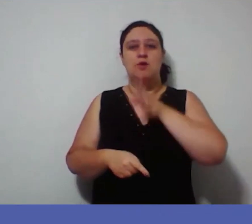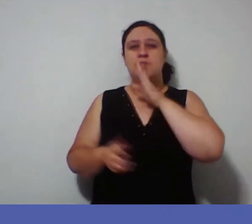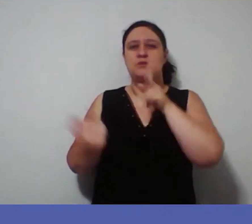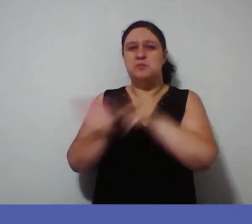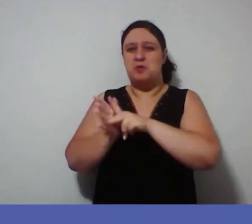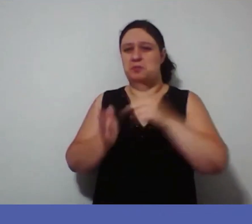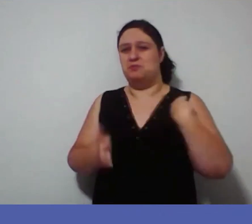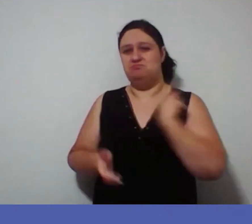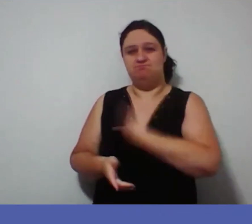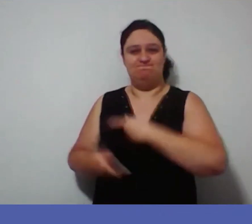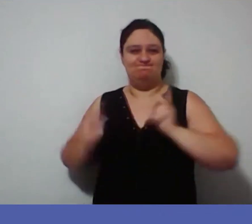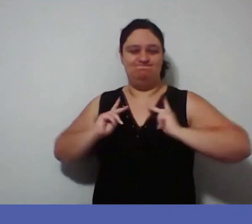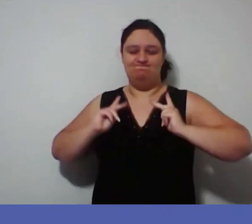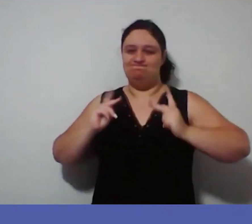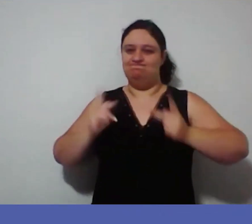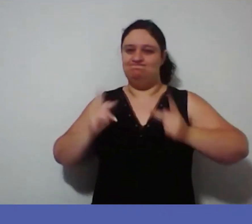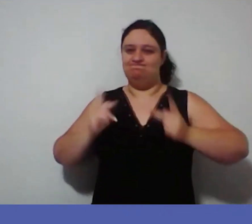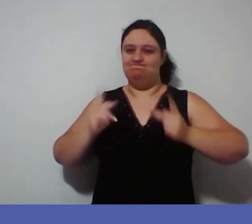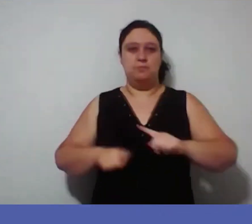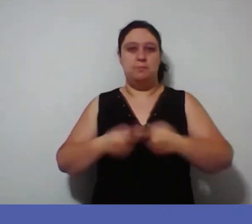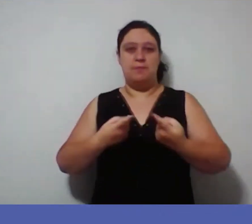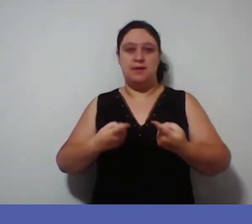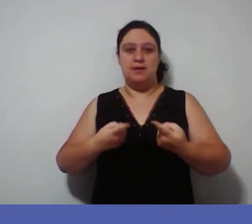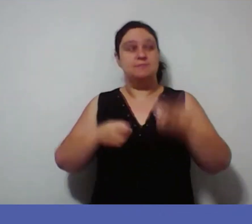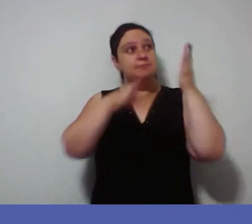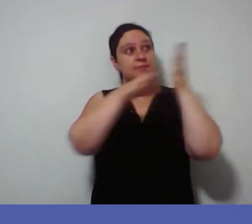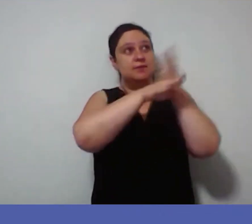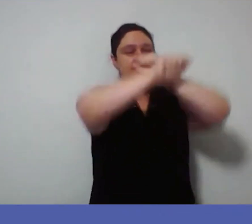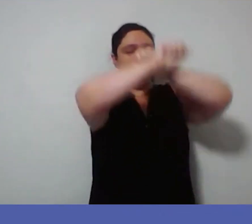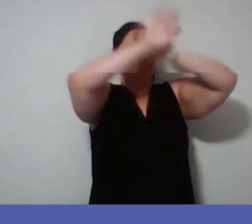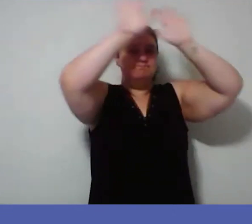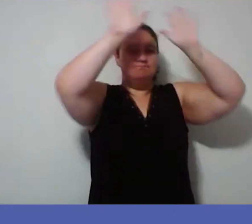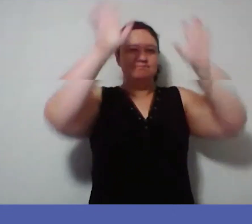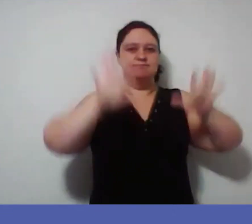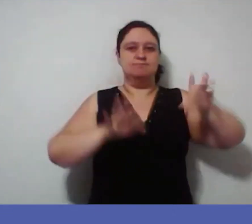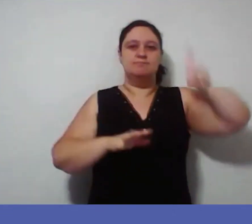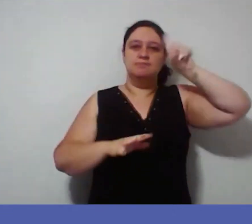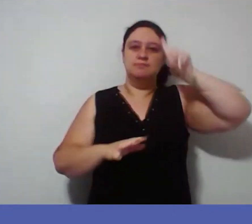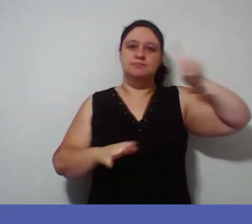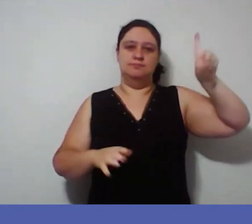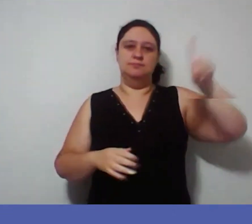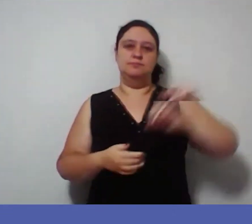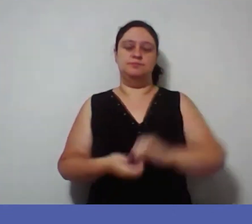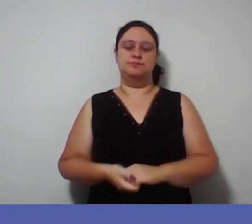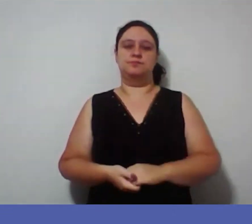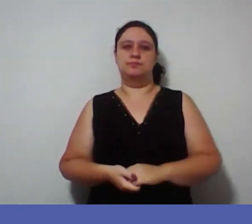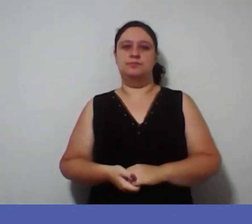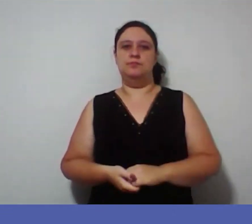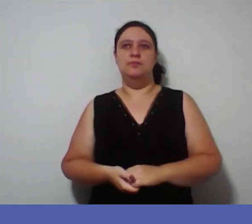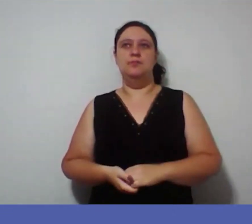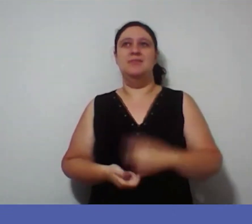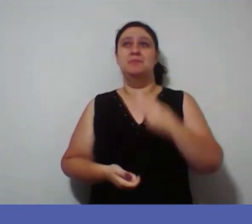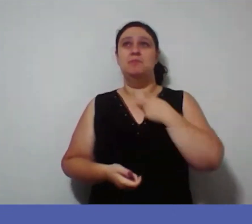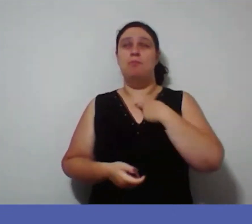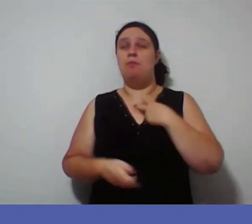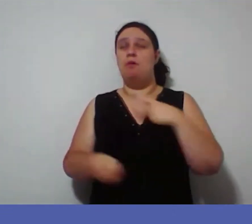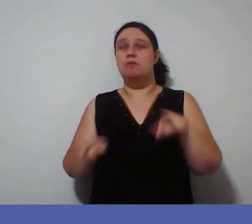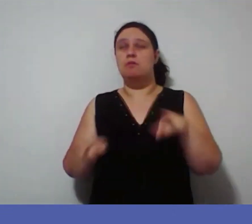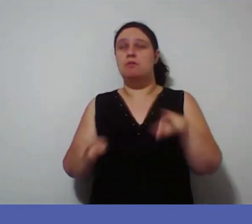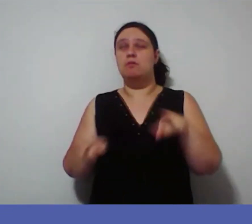graça divina. Tá bom? E não sejamos complicados.